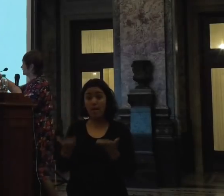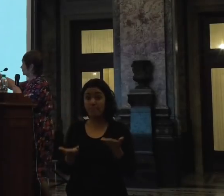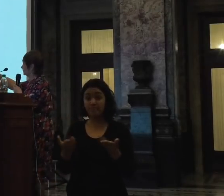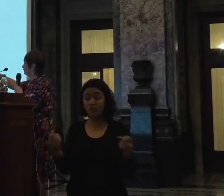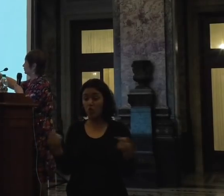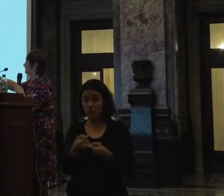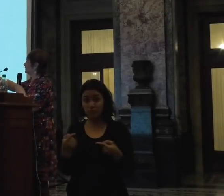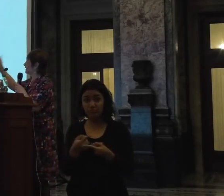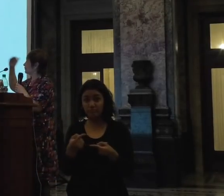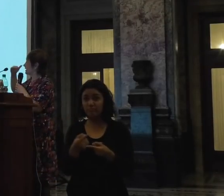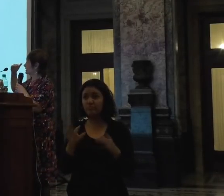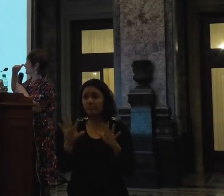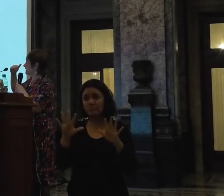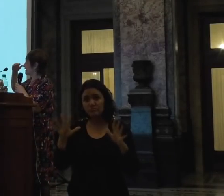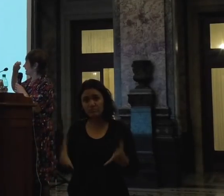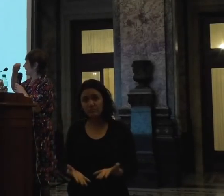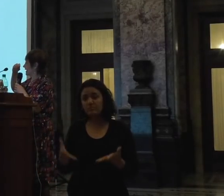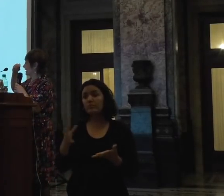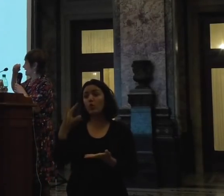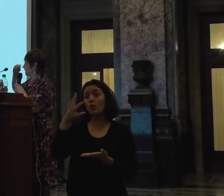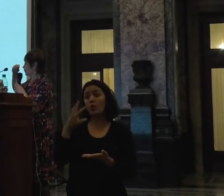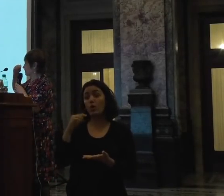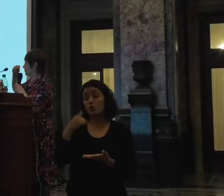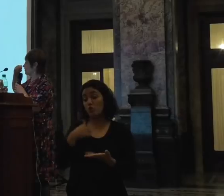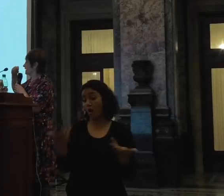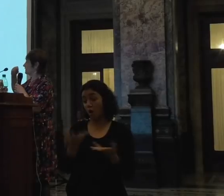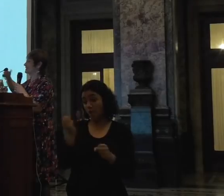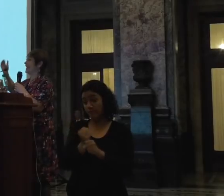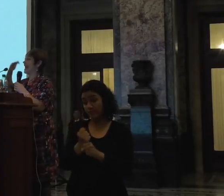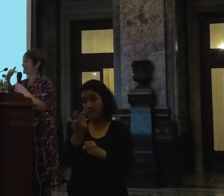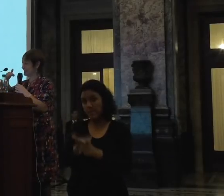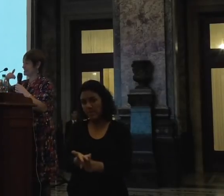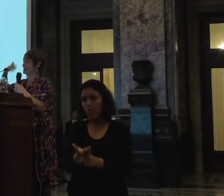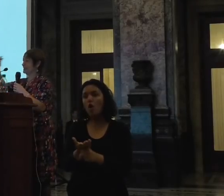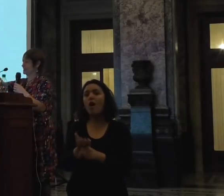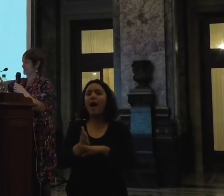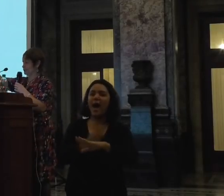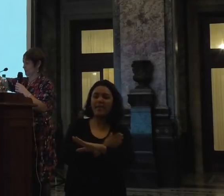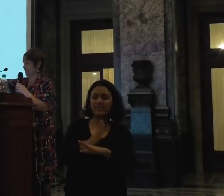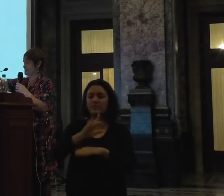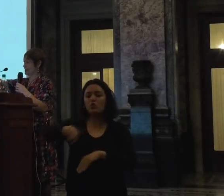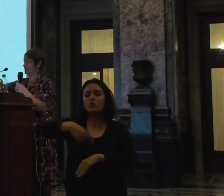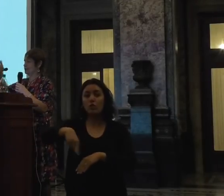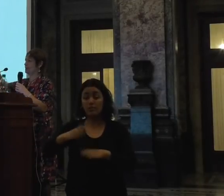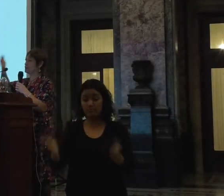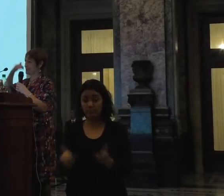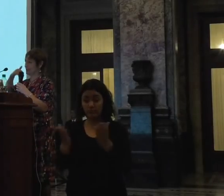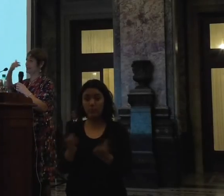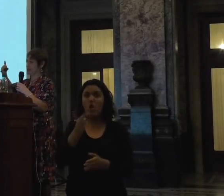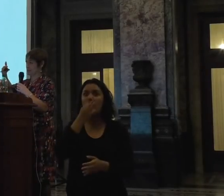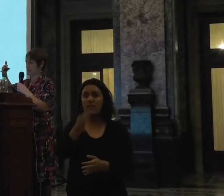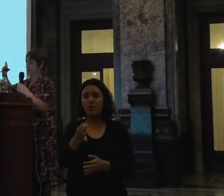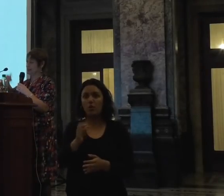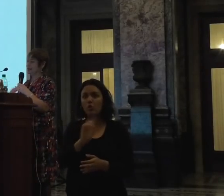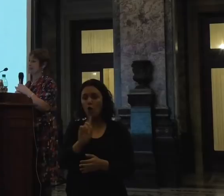con una situación en donde, en lugar de indicar la posición relevante antes de que el estímulo aparezca, lo vamos a